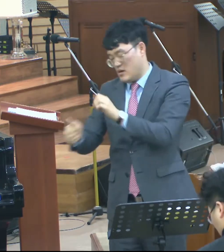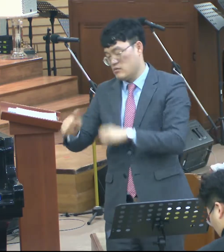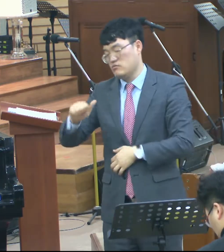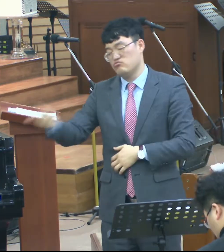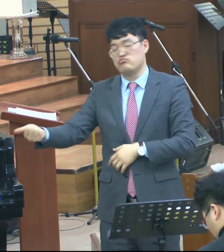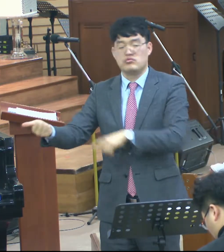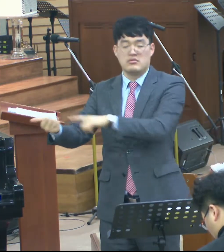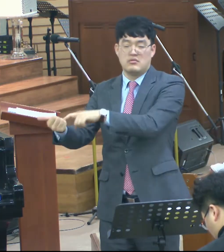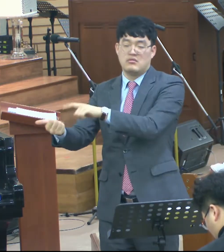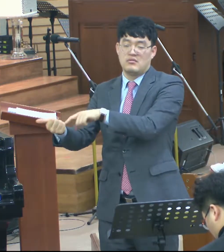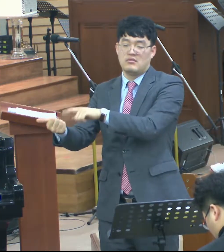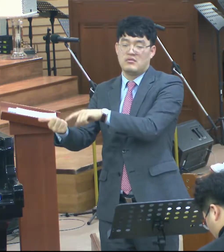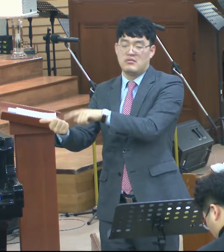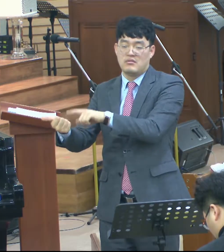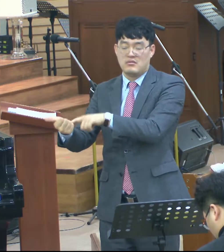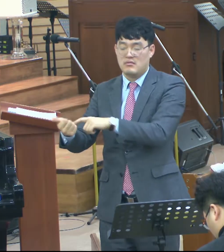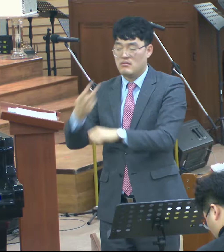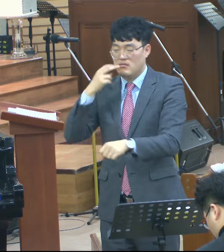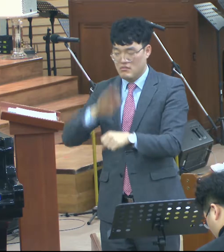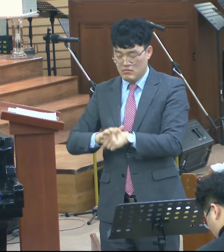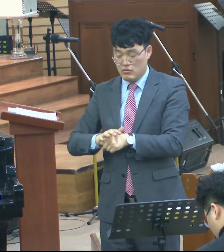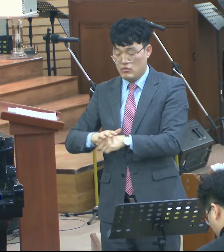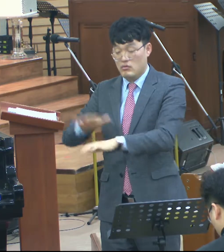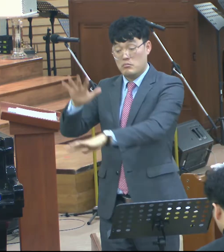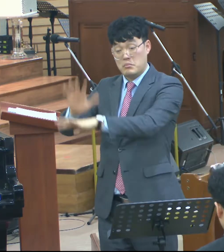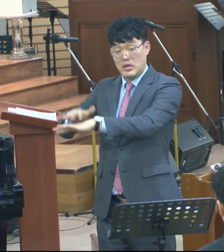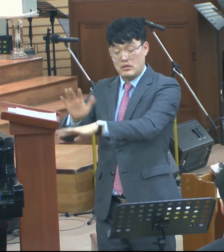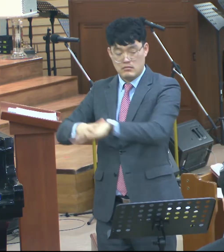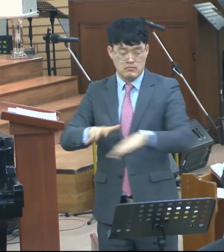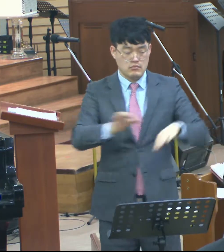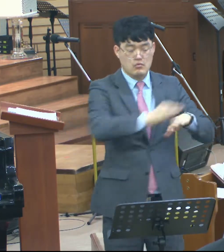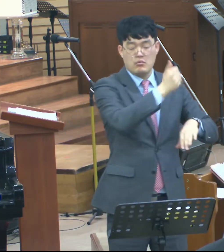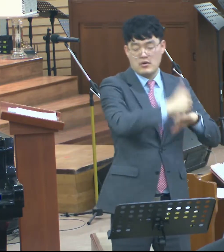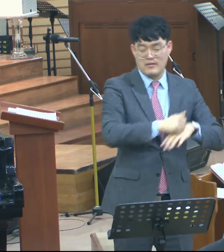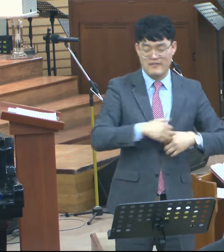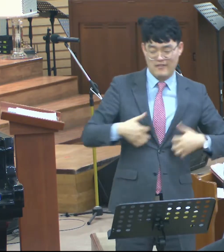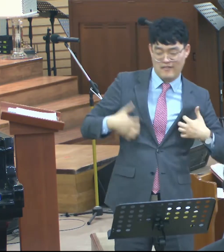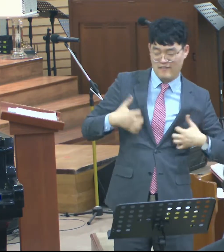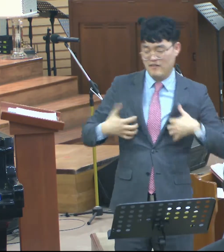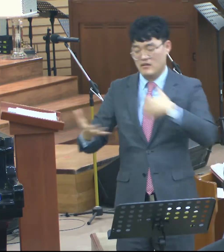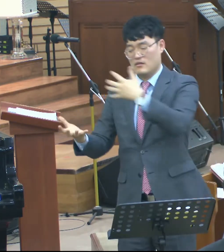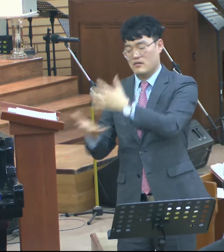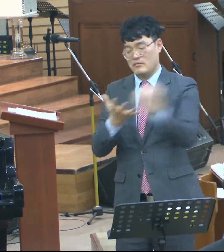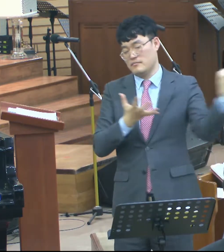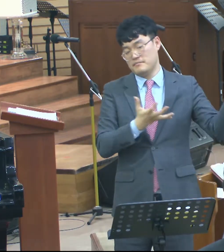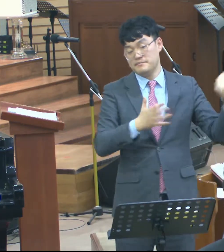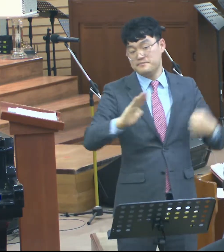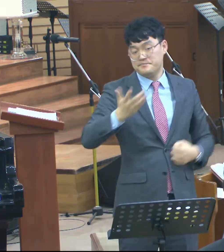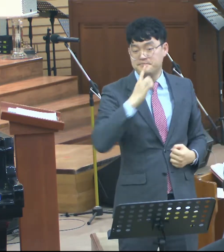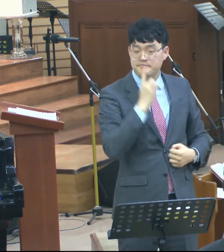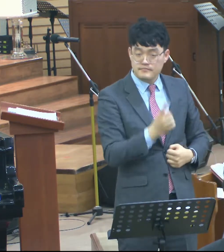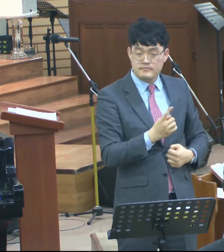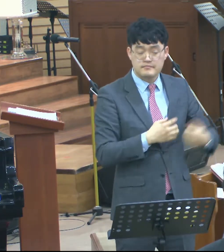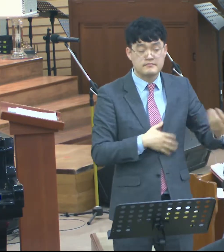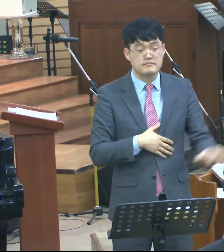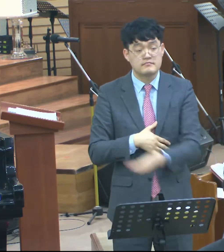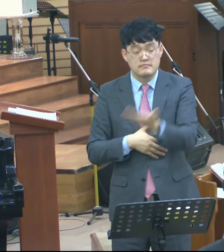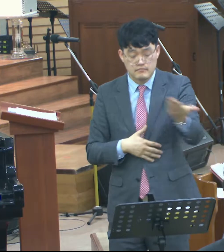그리고 포도원은 아합의 소유가 되었습니다. 여러분이 이 기사를 보면서 나봇이